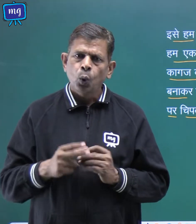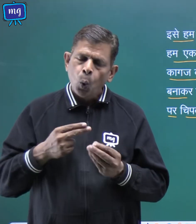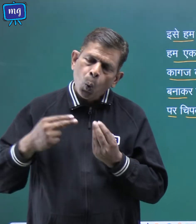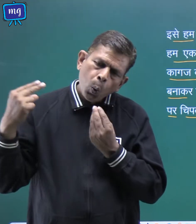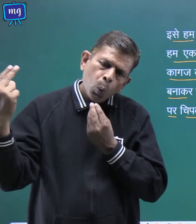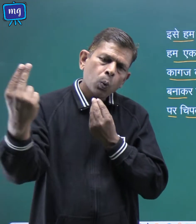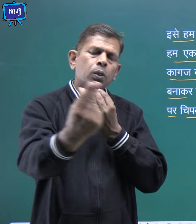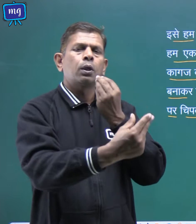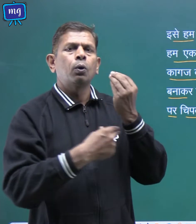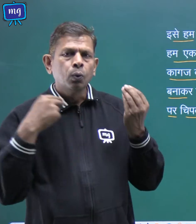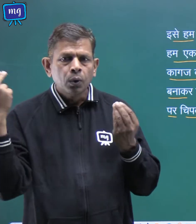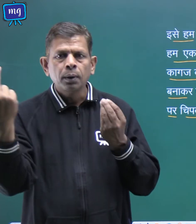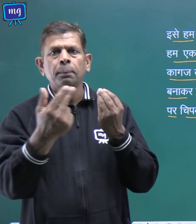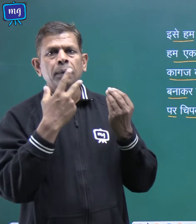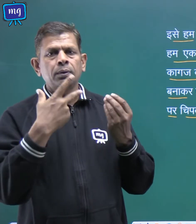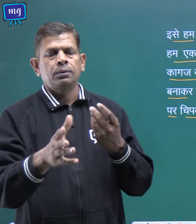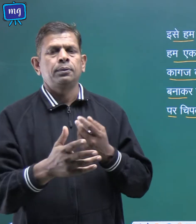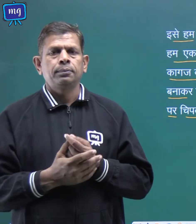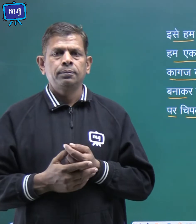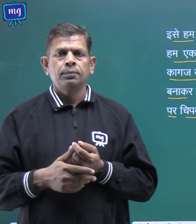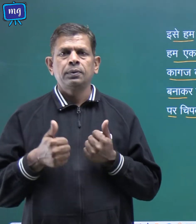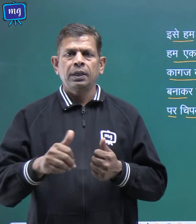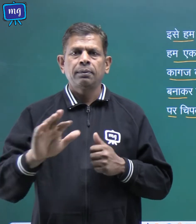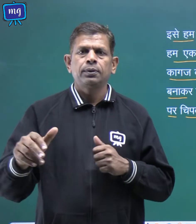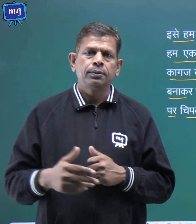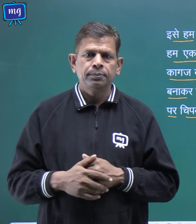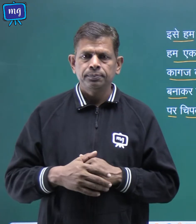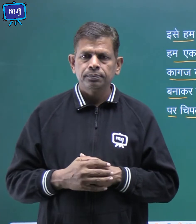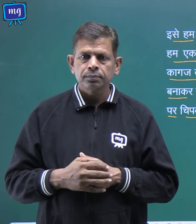घूमते हुए प्रतीत होते हैं। ठीक है बच्चों।